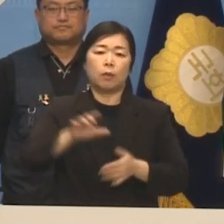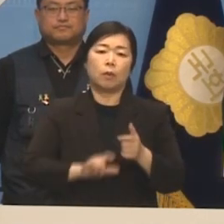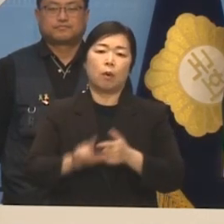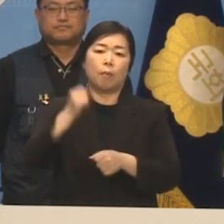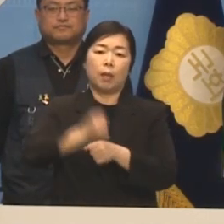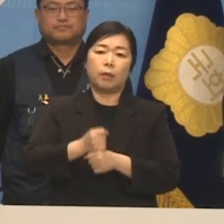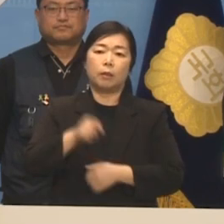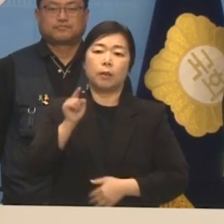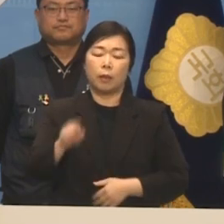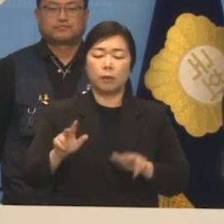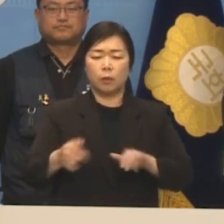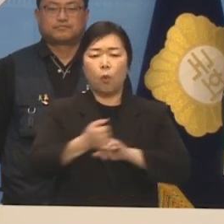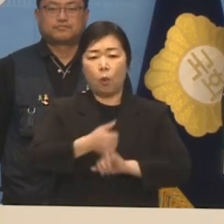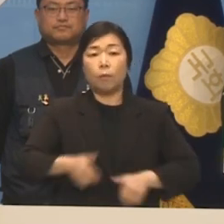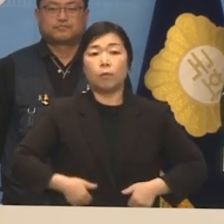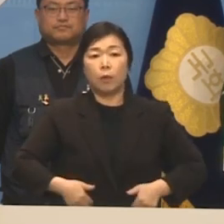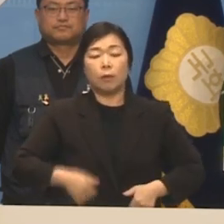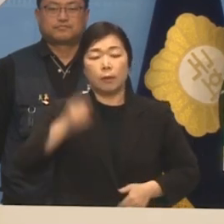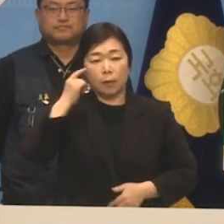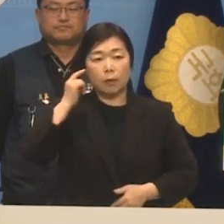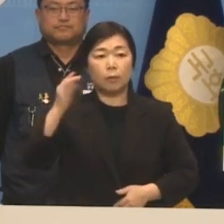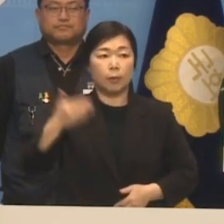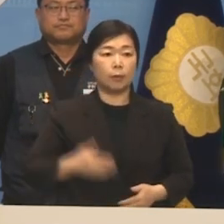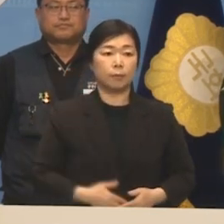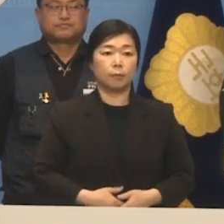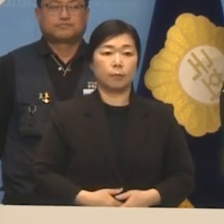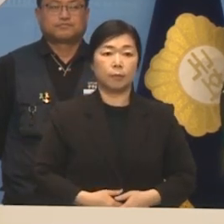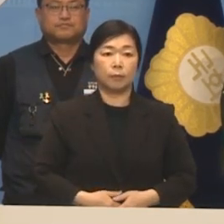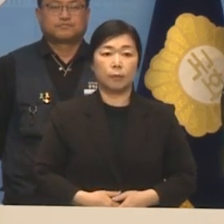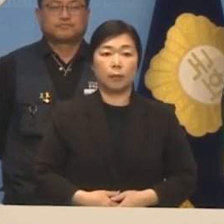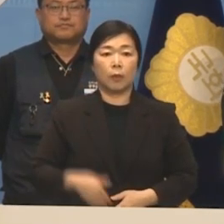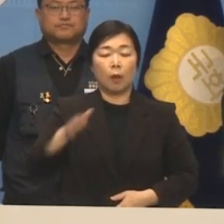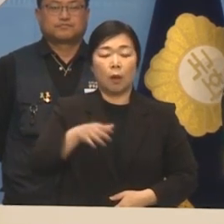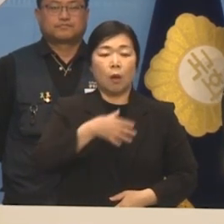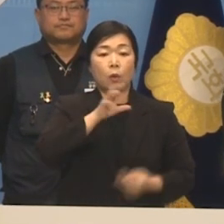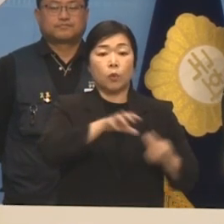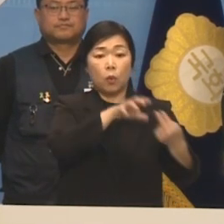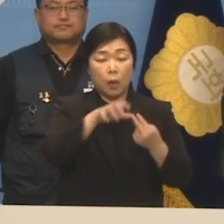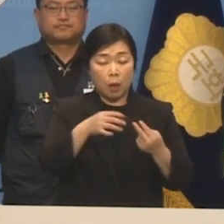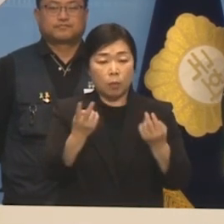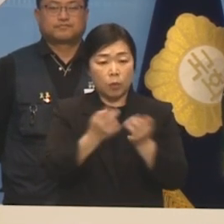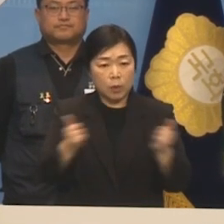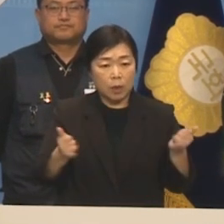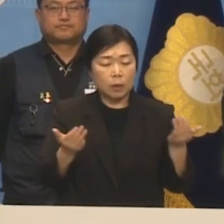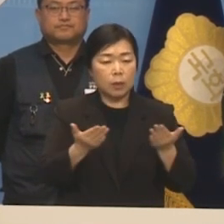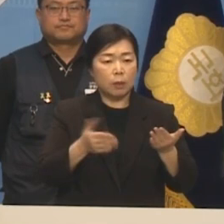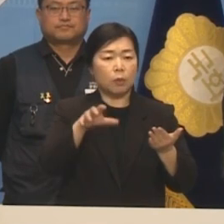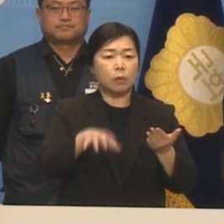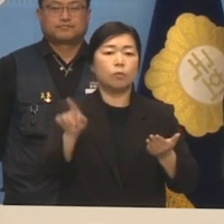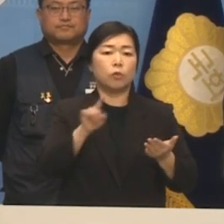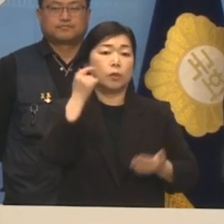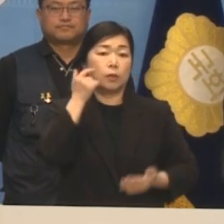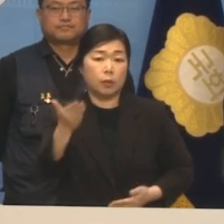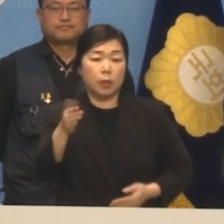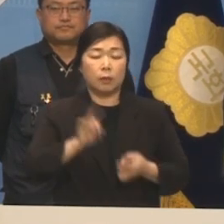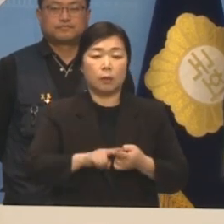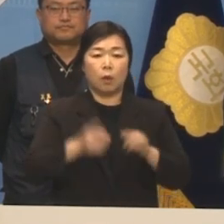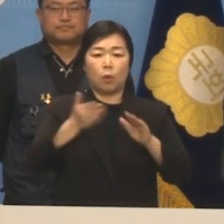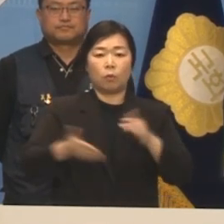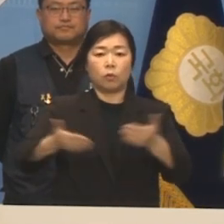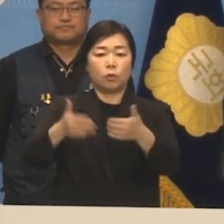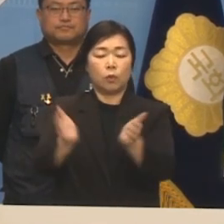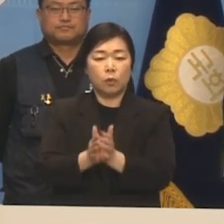것이 지금 현장에 필요할 수도 있겠다고 할 수 있는데요. 요양보호사들이 원하는 일터는 어떤 곳인지